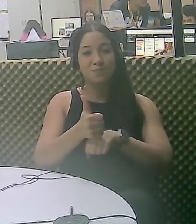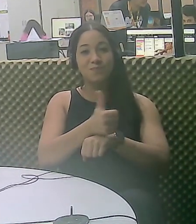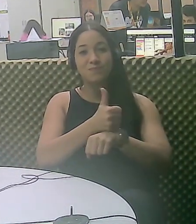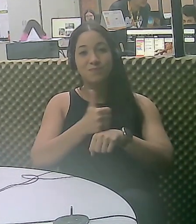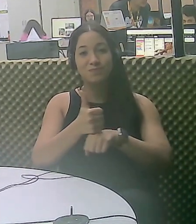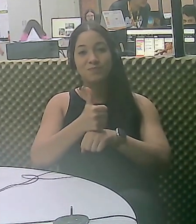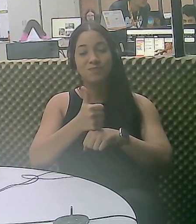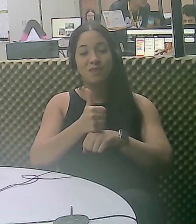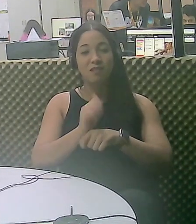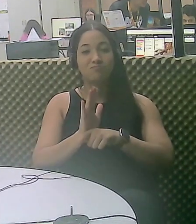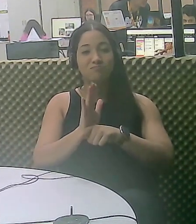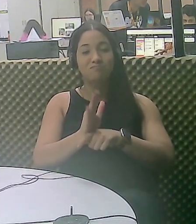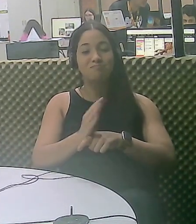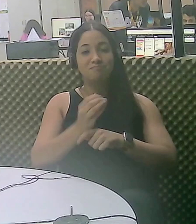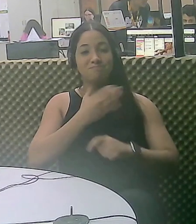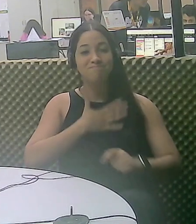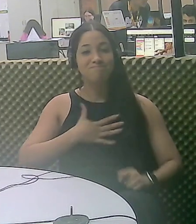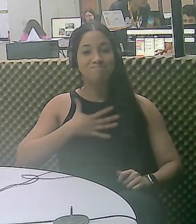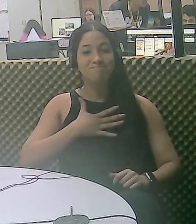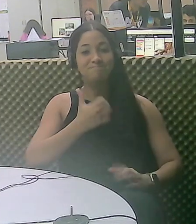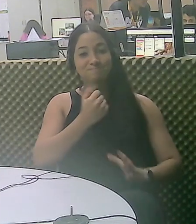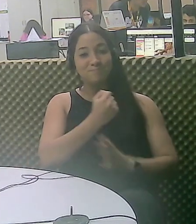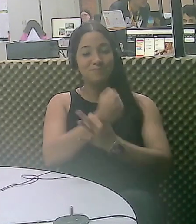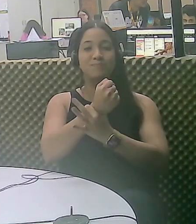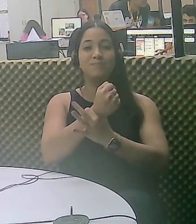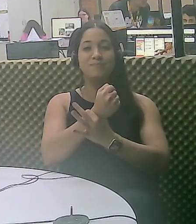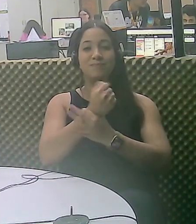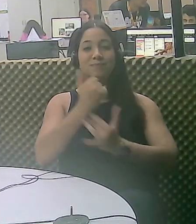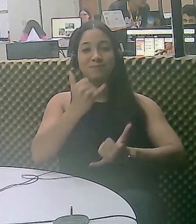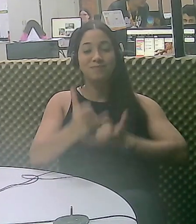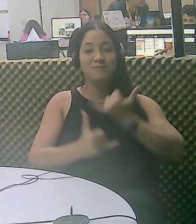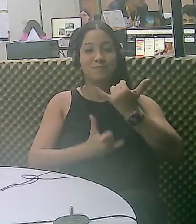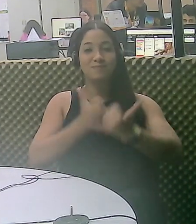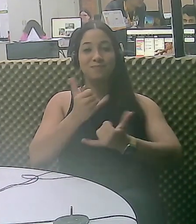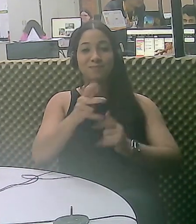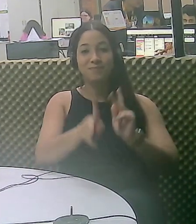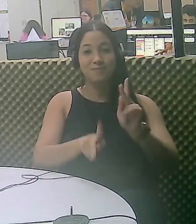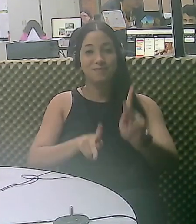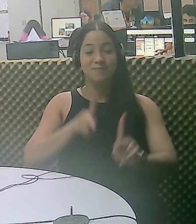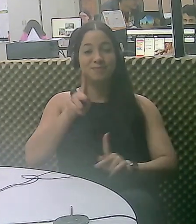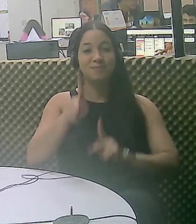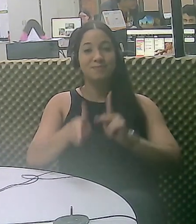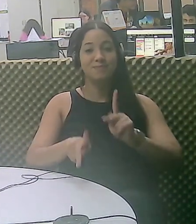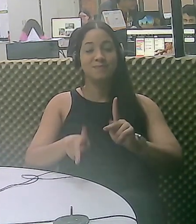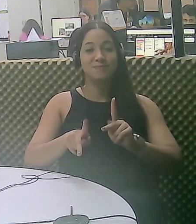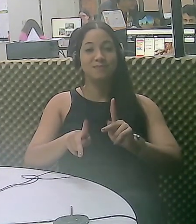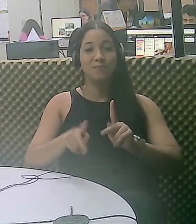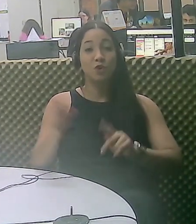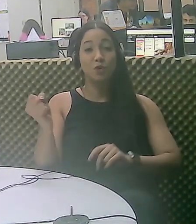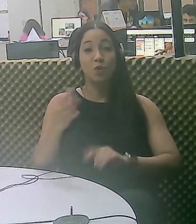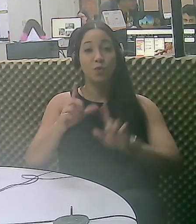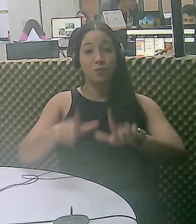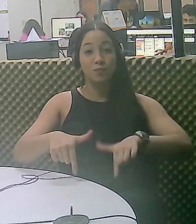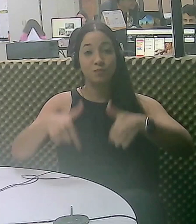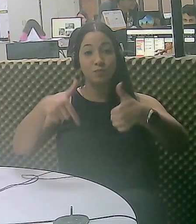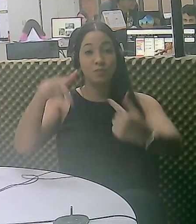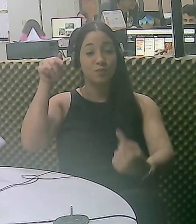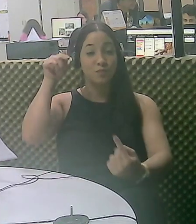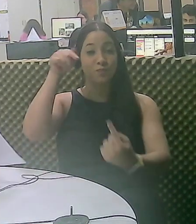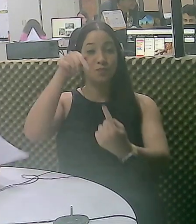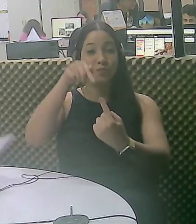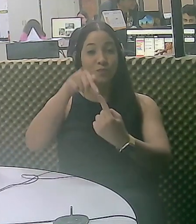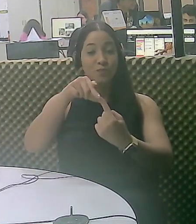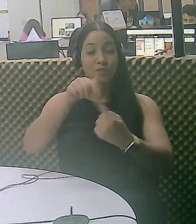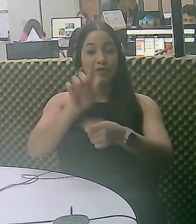para favorecer o bem-estar, a segurança e o lazer para a população. Em mais uma ação com esse objetivo,